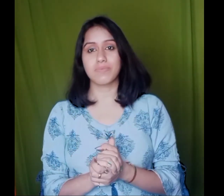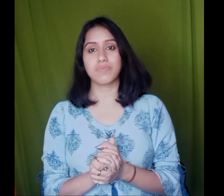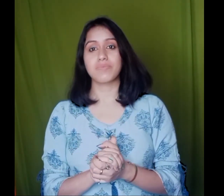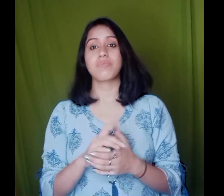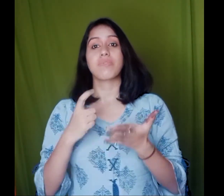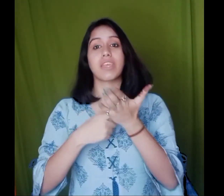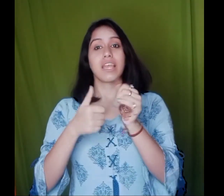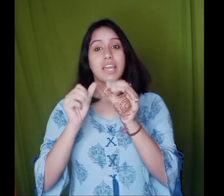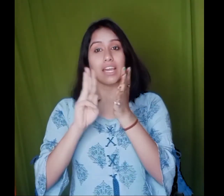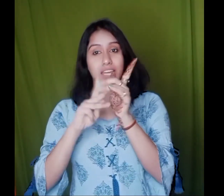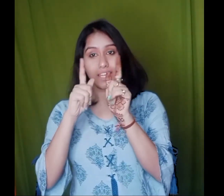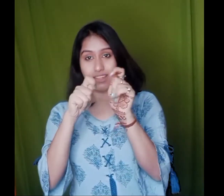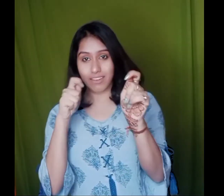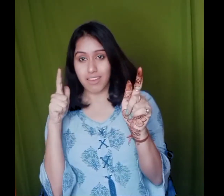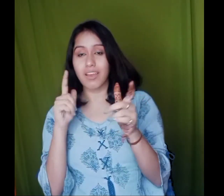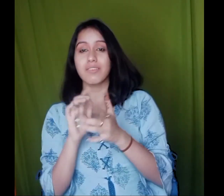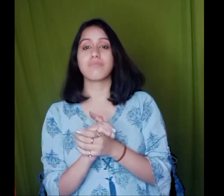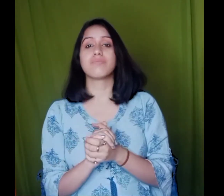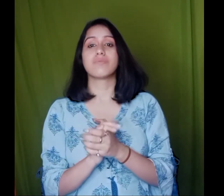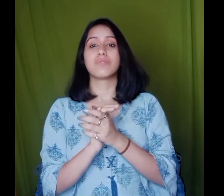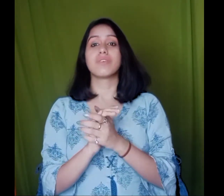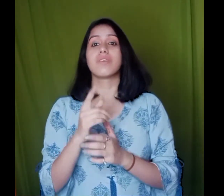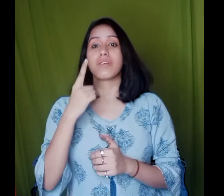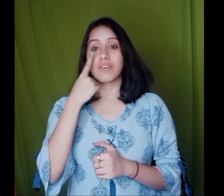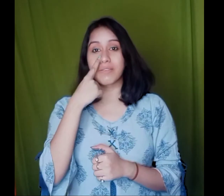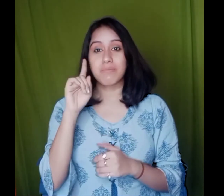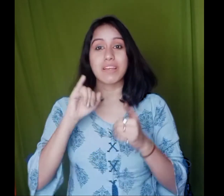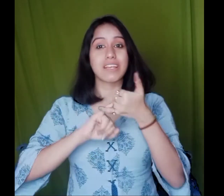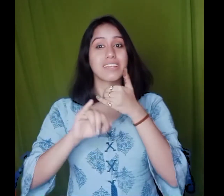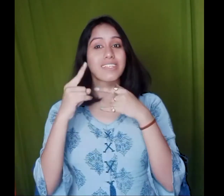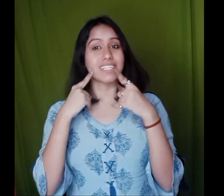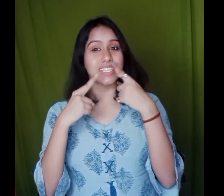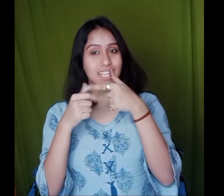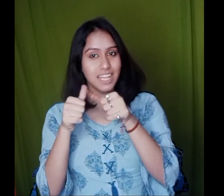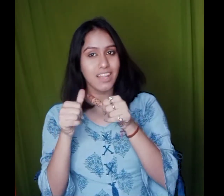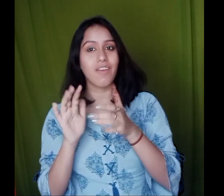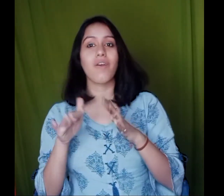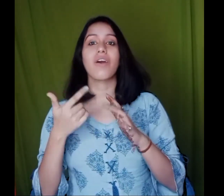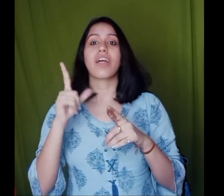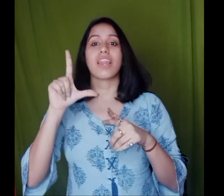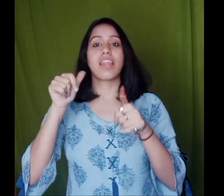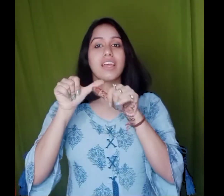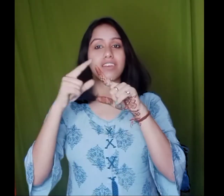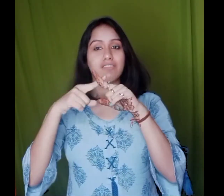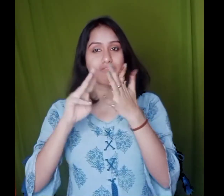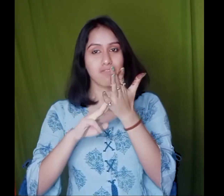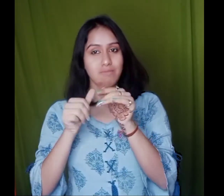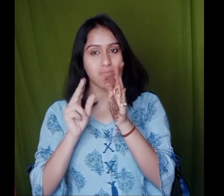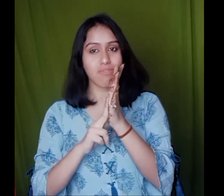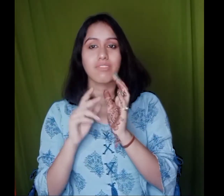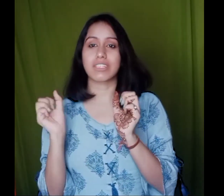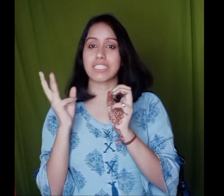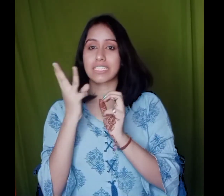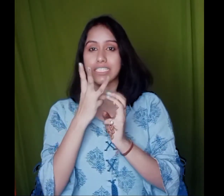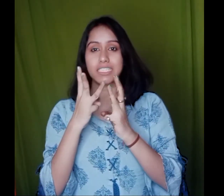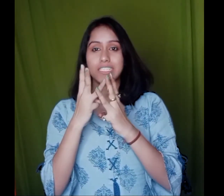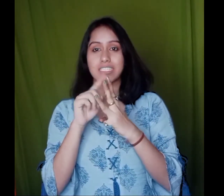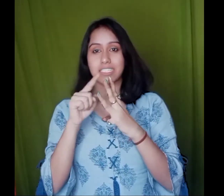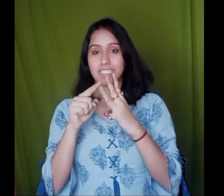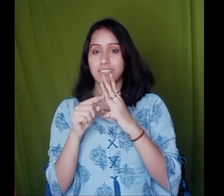पाऊंगा। अनिच्छा से उर्मिला जी महल में रुक गई। इच्छा नहीं थी उनकी, लेकिन क्योंकि लक्ष्मण जी ने उन्हें समझाया तो उन्हें रुकना